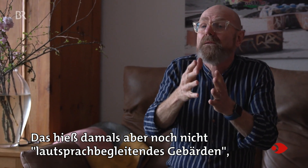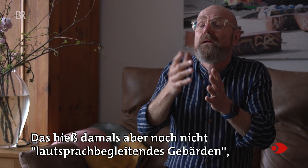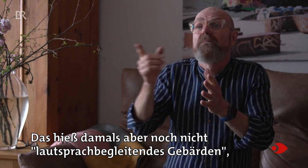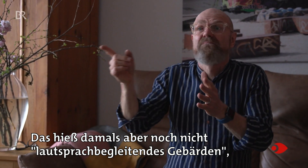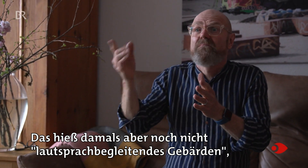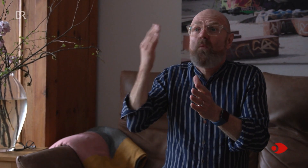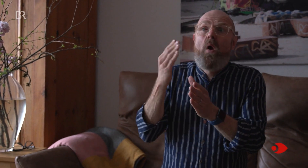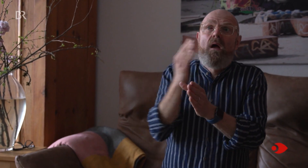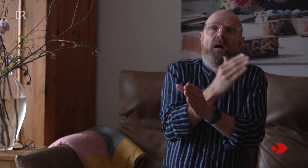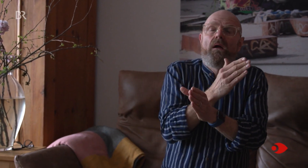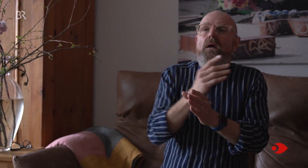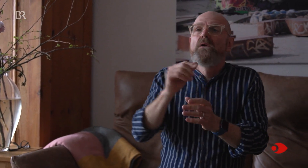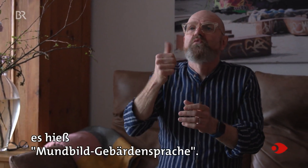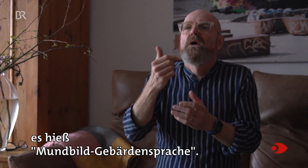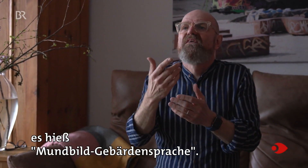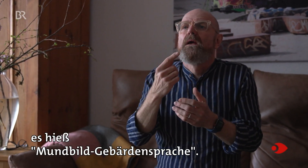Gebärden. Es hieß